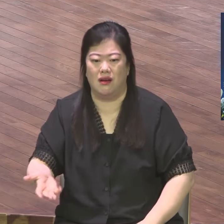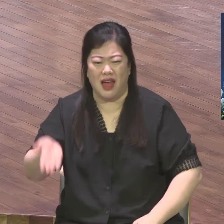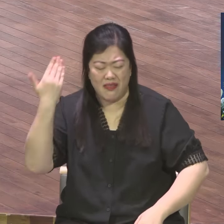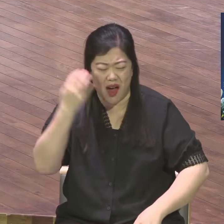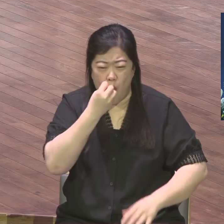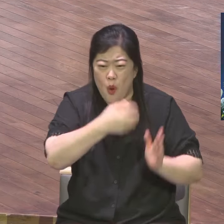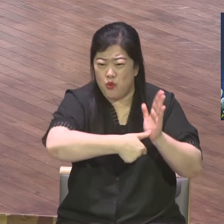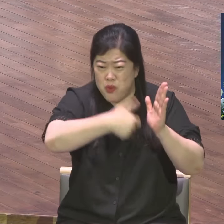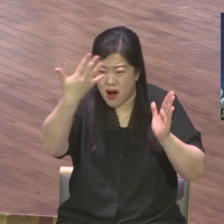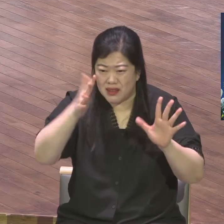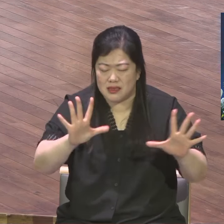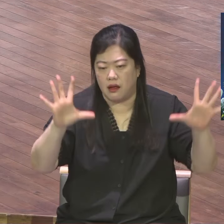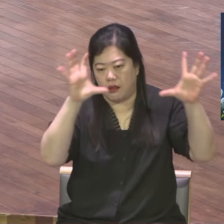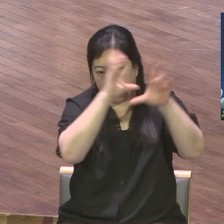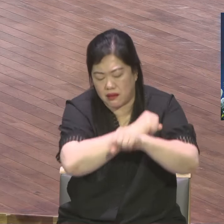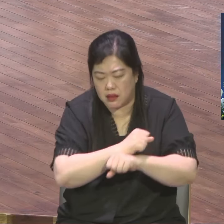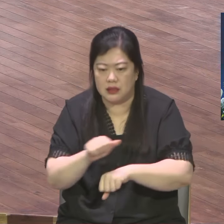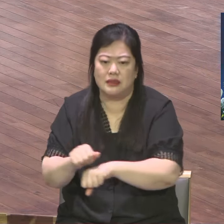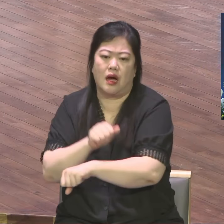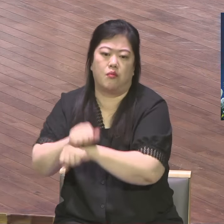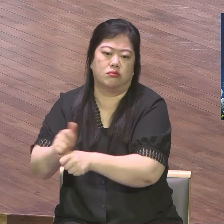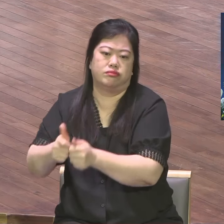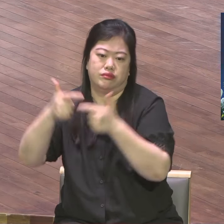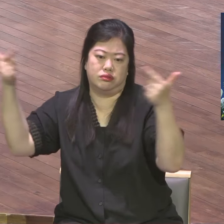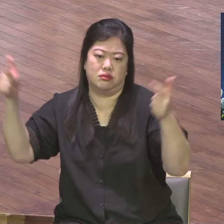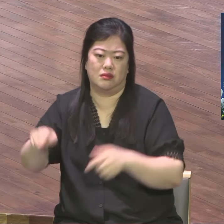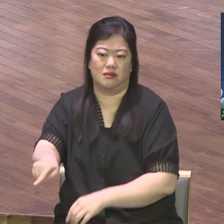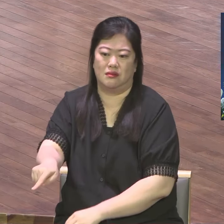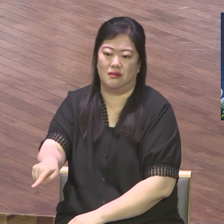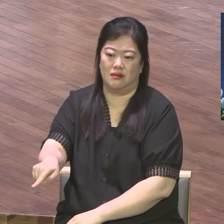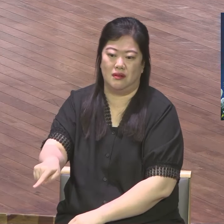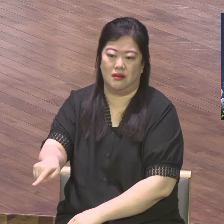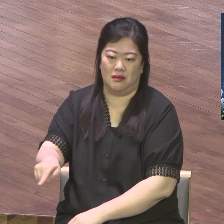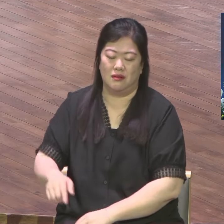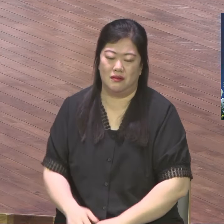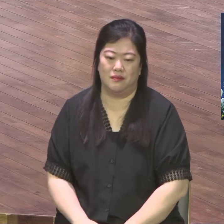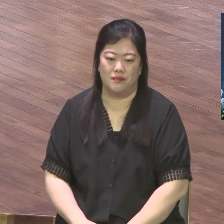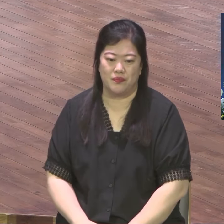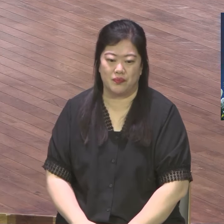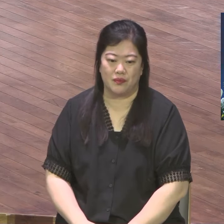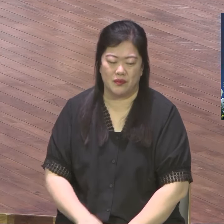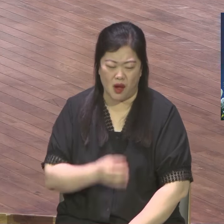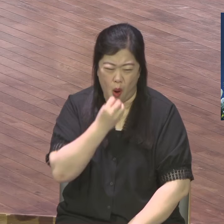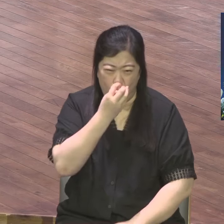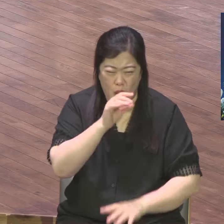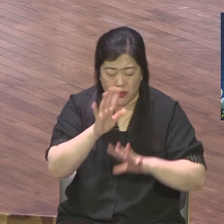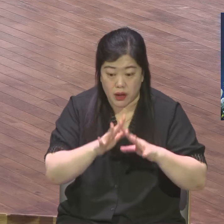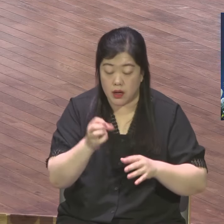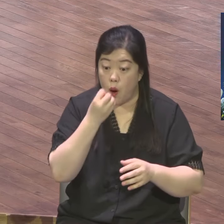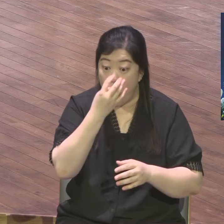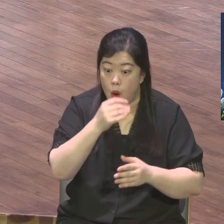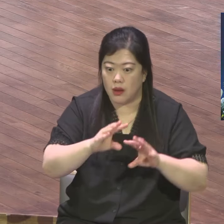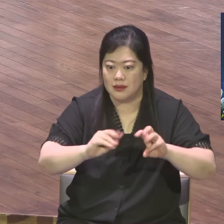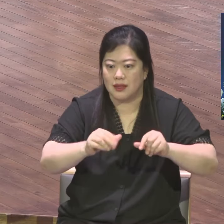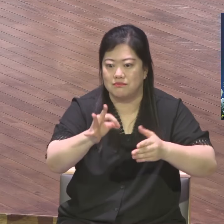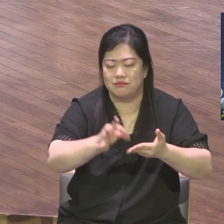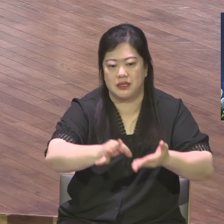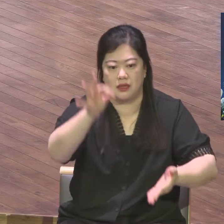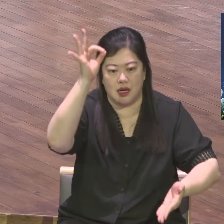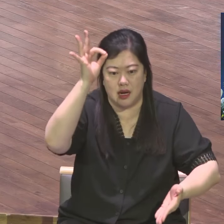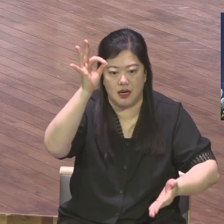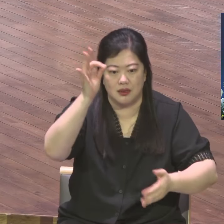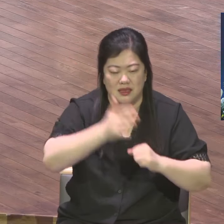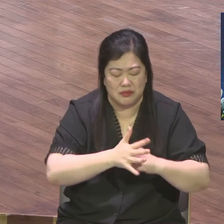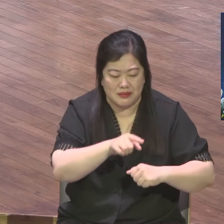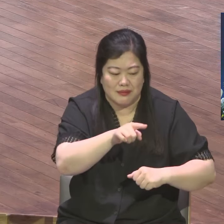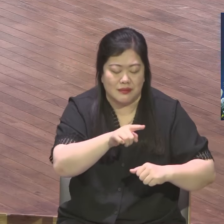싱가포르 사람들이 막 난리를 치고 전부 글로 홍콩에서 글로 가게 돼요. 그냥 홍콩이 당황해가지고 세금